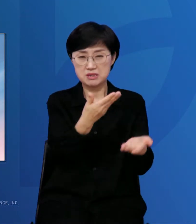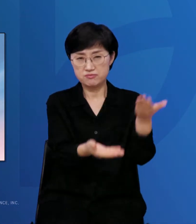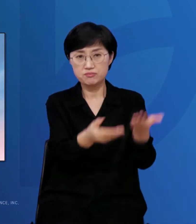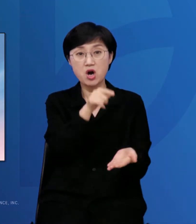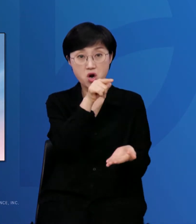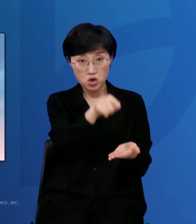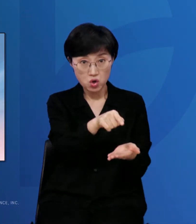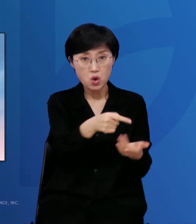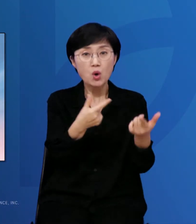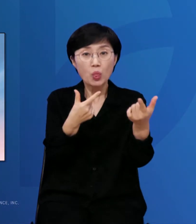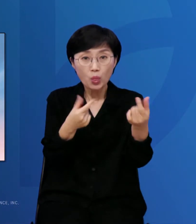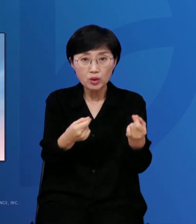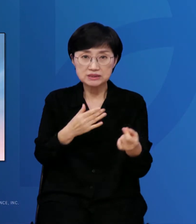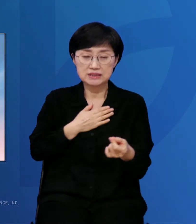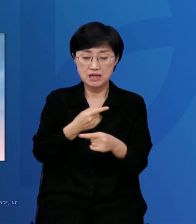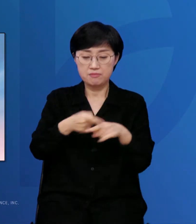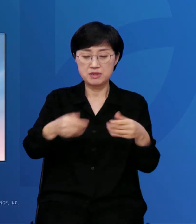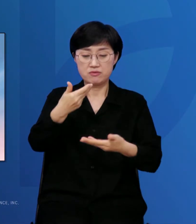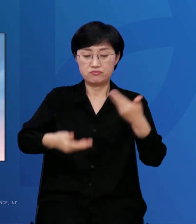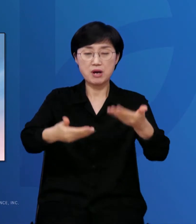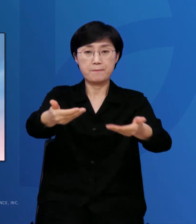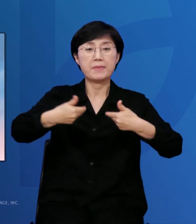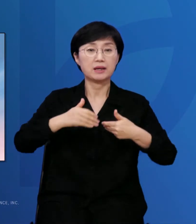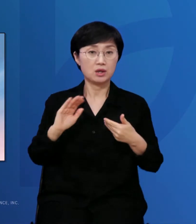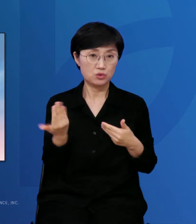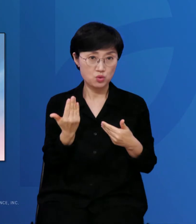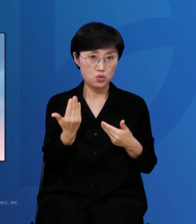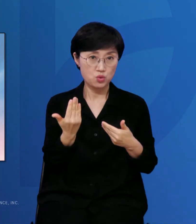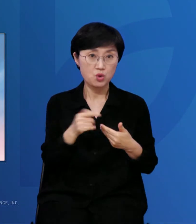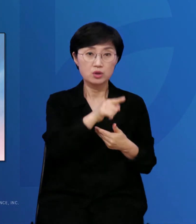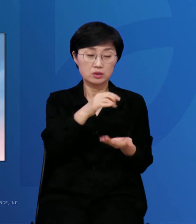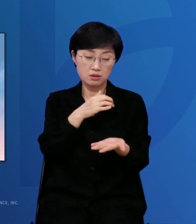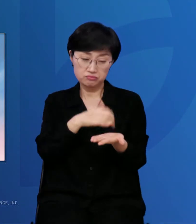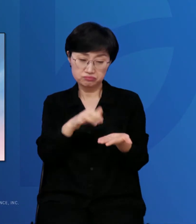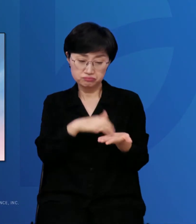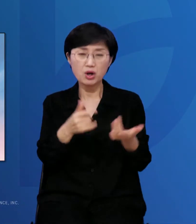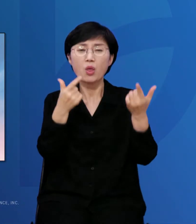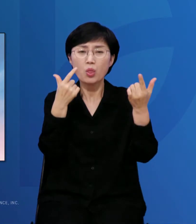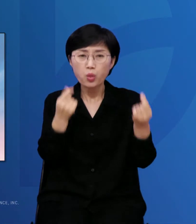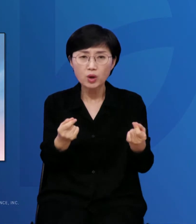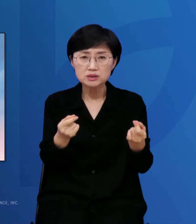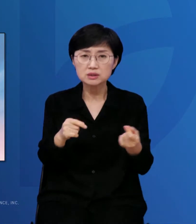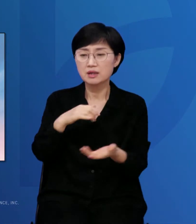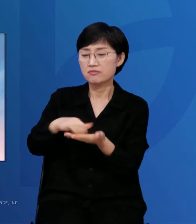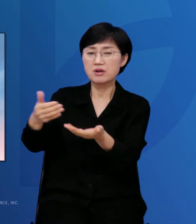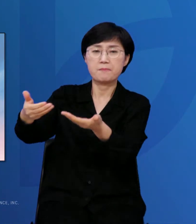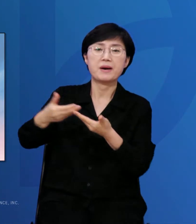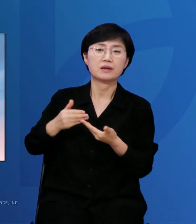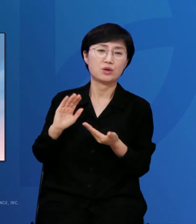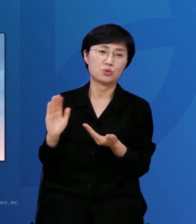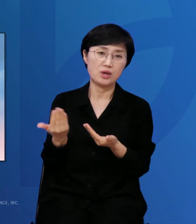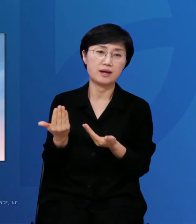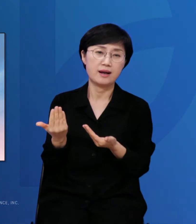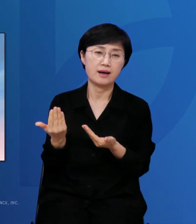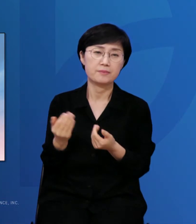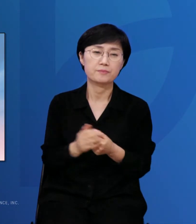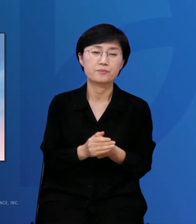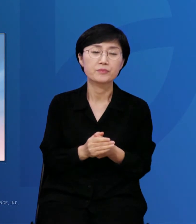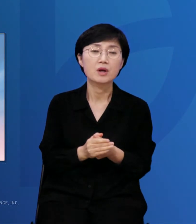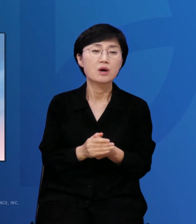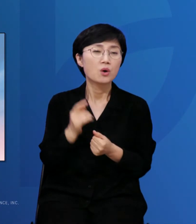비판하는 그 비판으로 너희가 비판을 받을 것이요 너희가 헤아리는 그 헤아림으로 너희가 헤아림을 받을